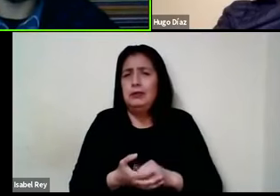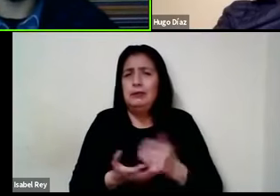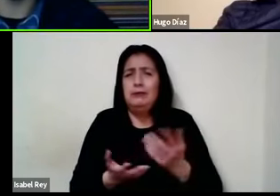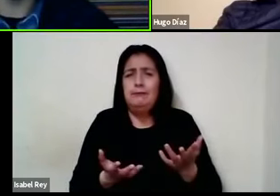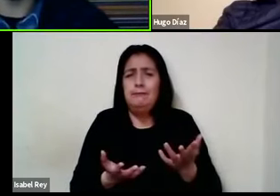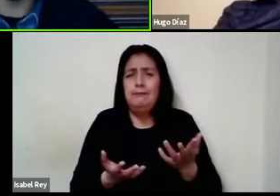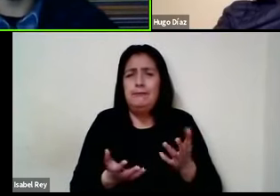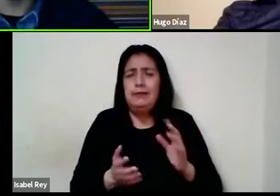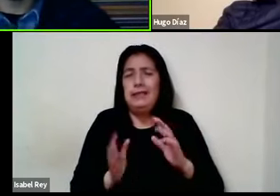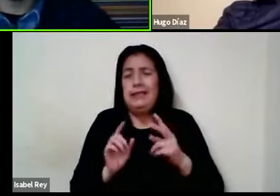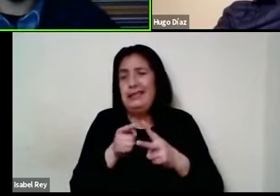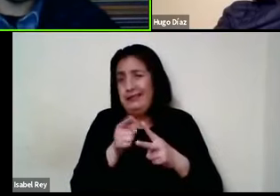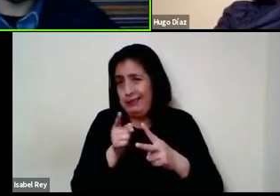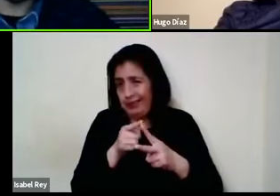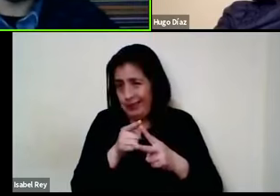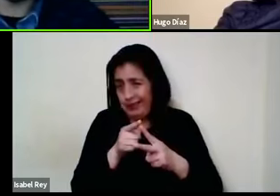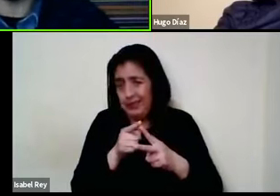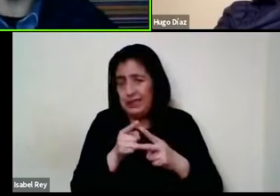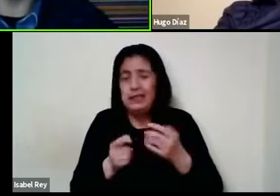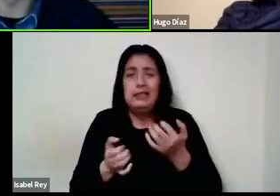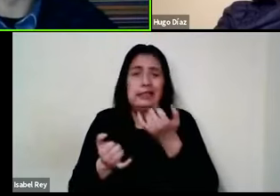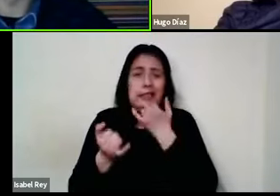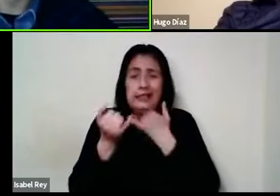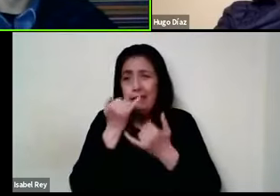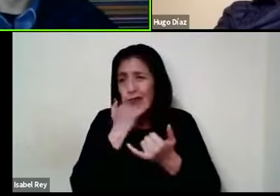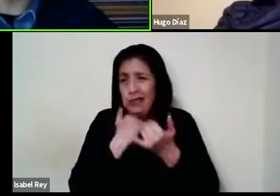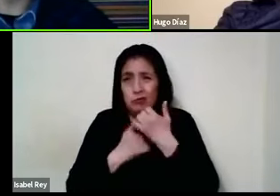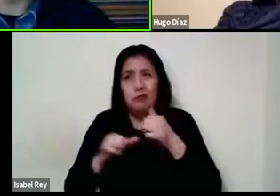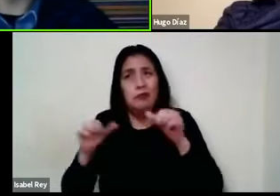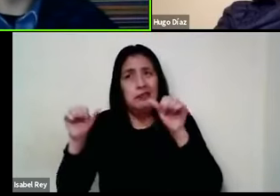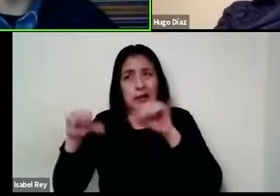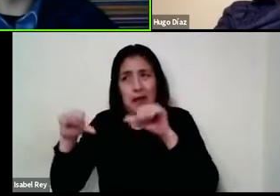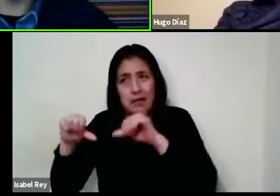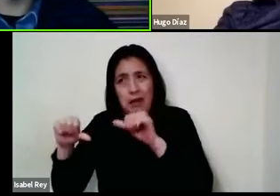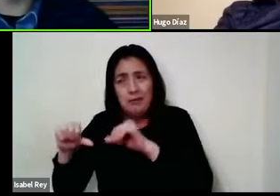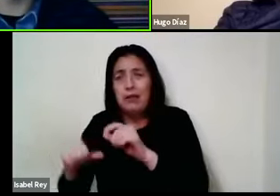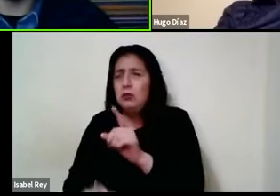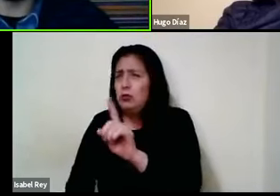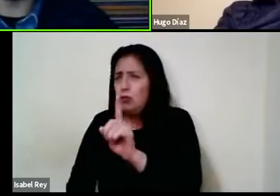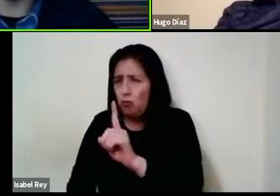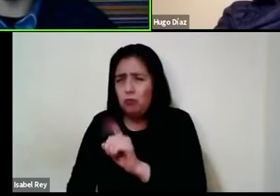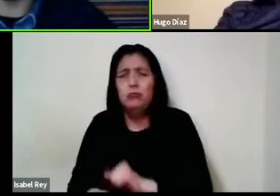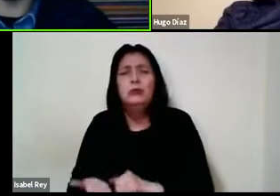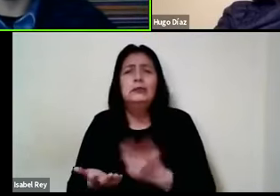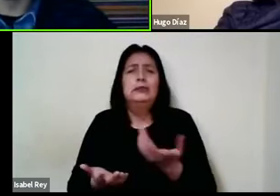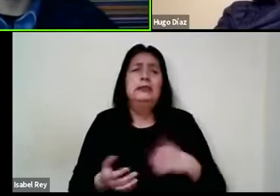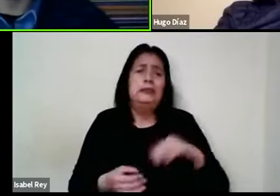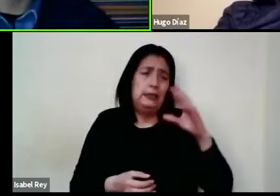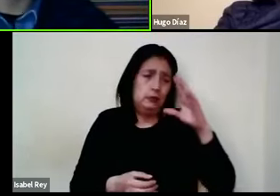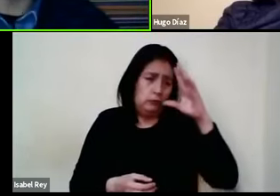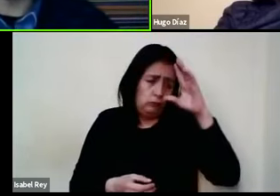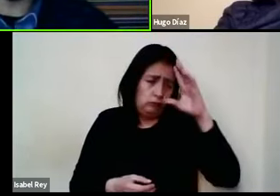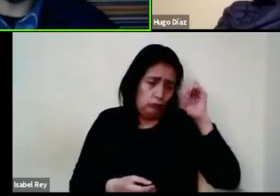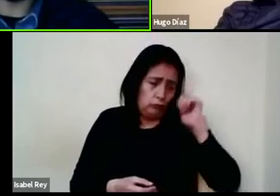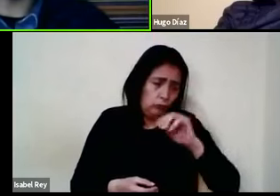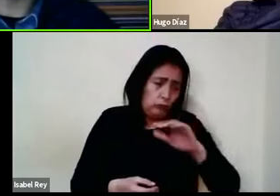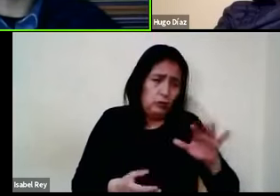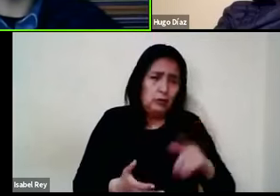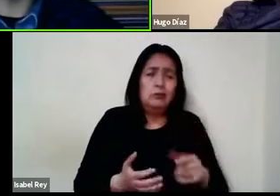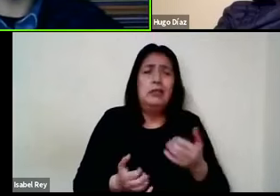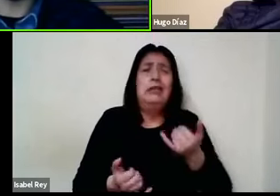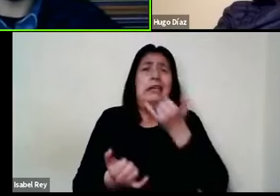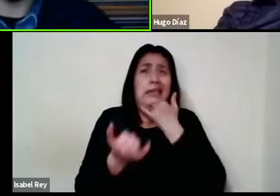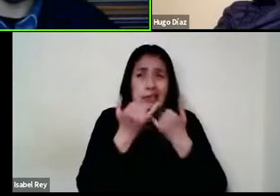definitivamente eliminar que el error es algo malo. O sea, si a los chicos me funciona, errar